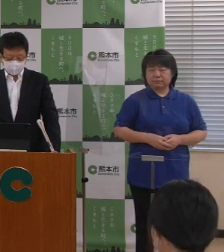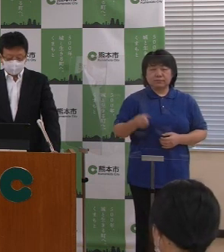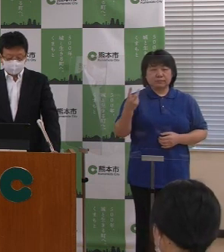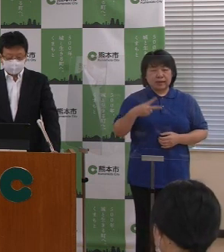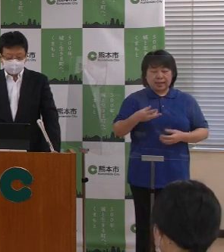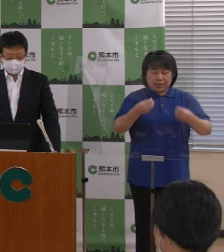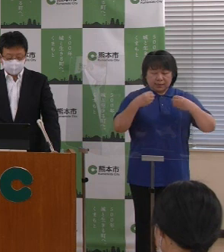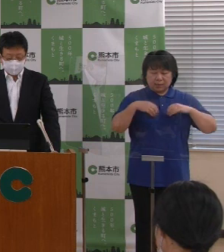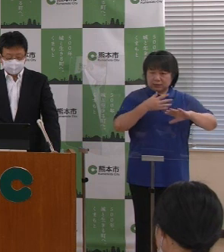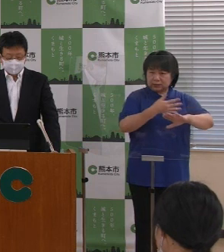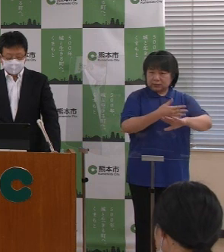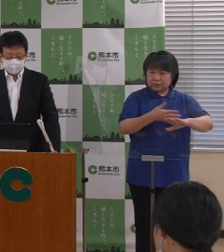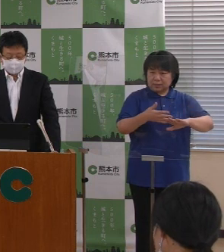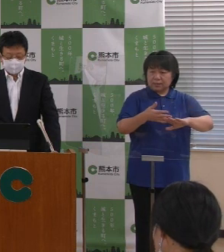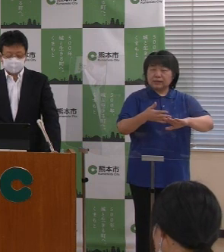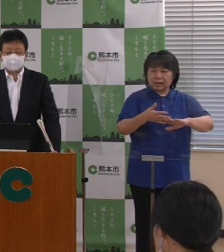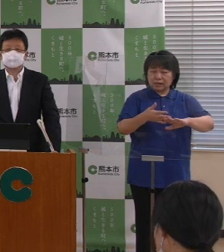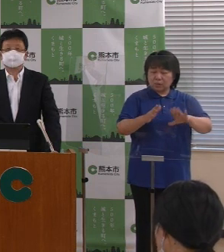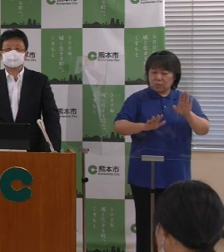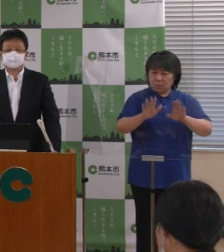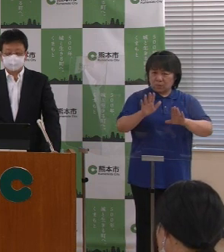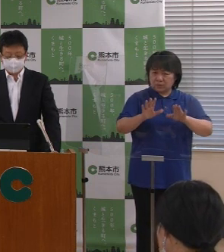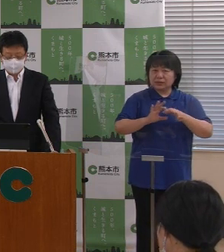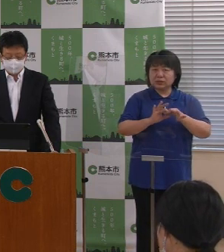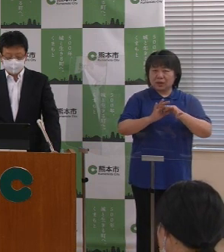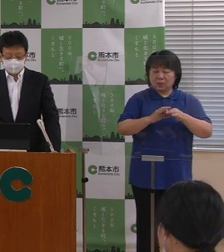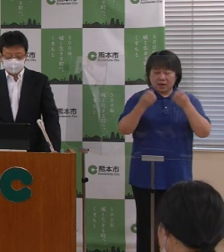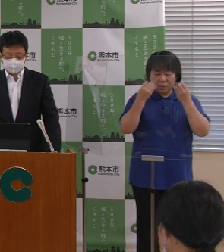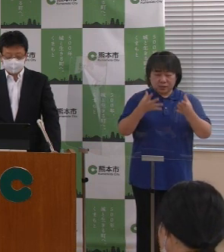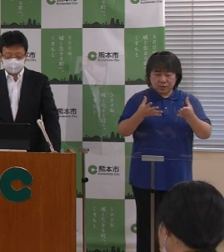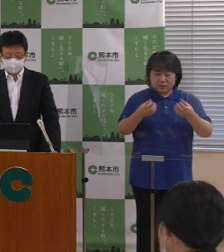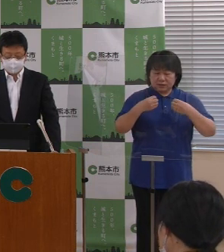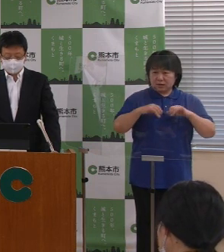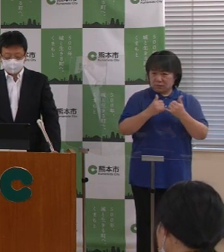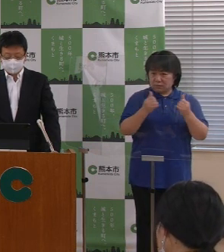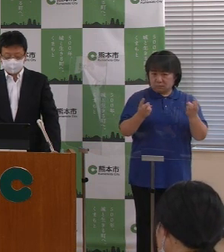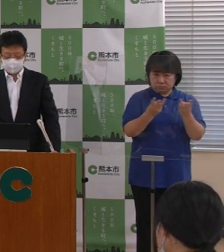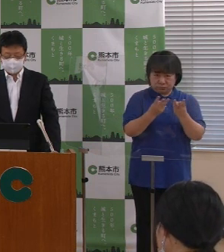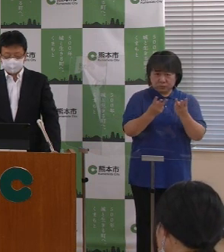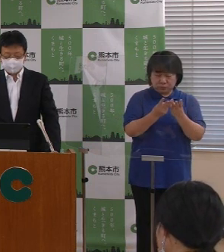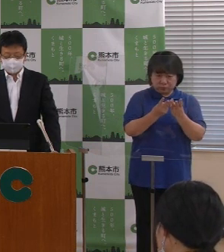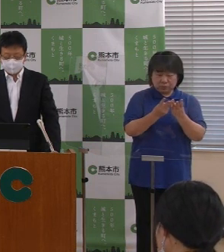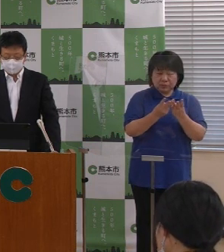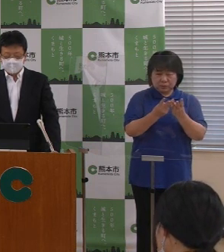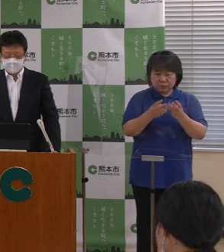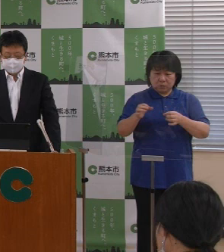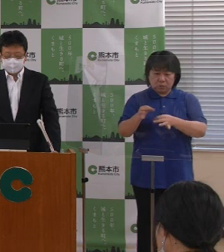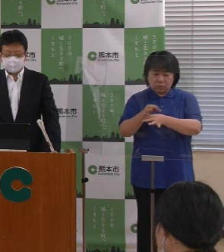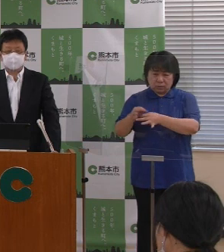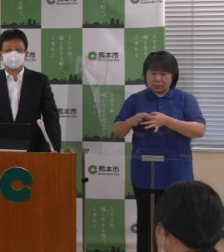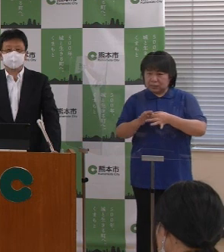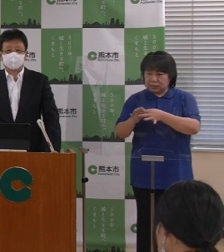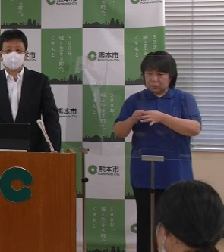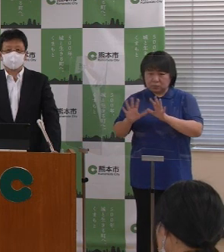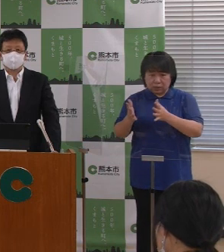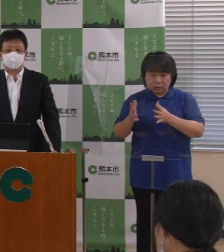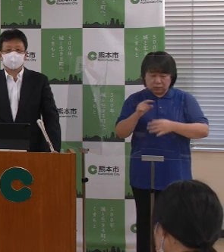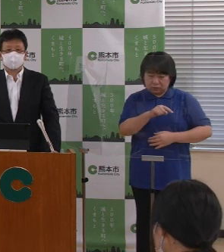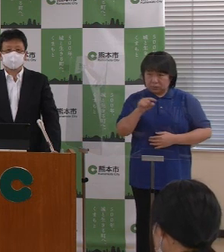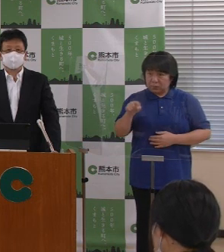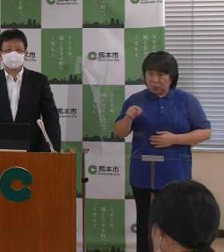染の傾向につきましては、新規感染者数、リンクなし感染者数ともに前回よ